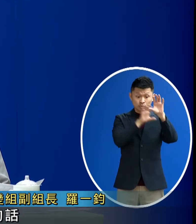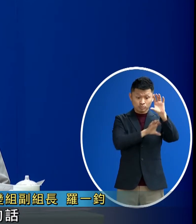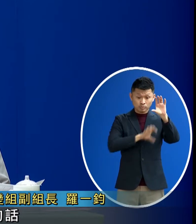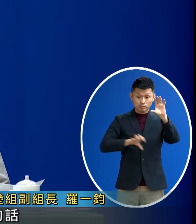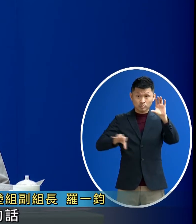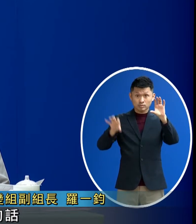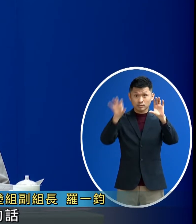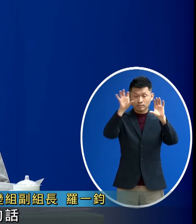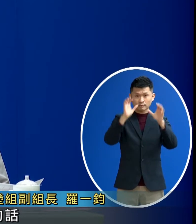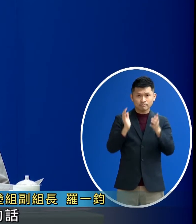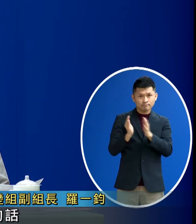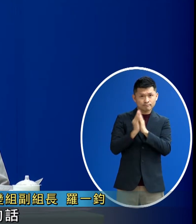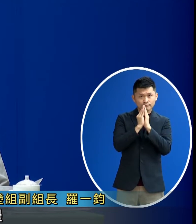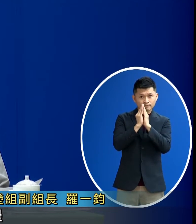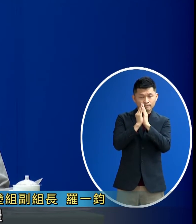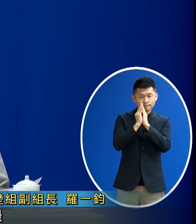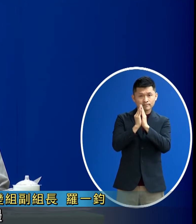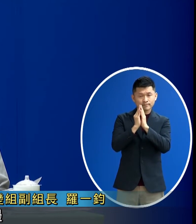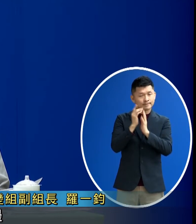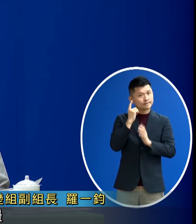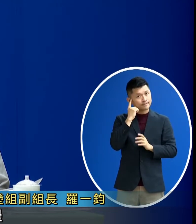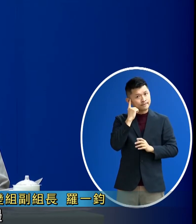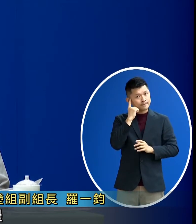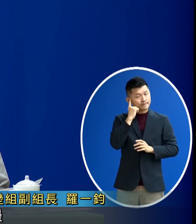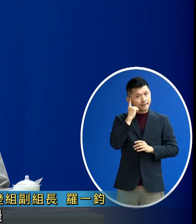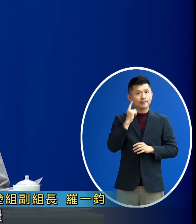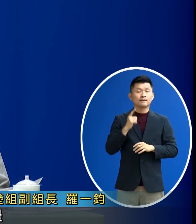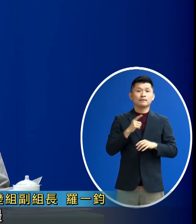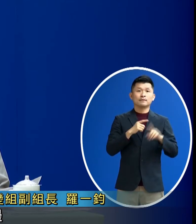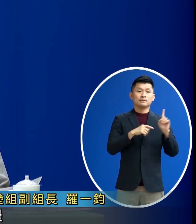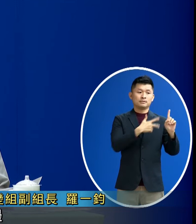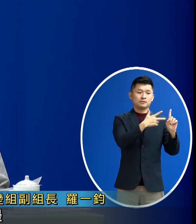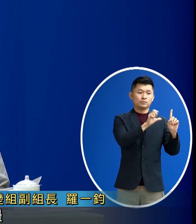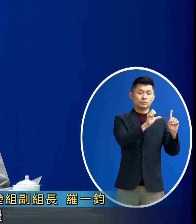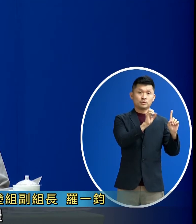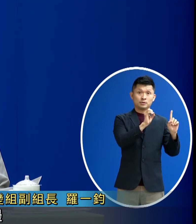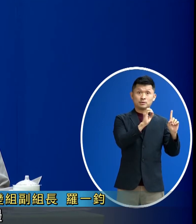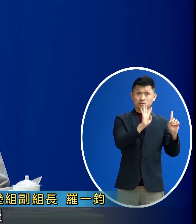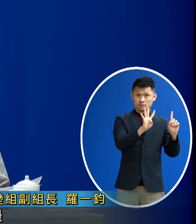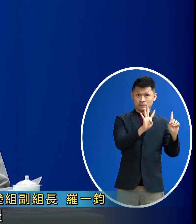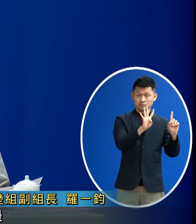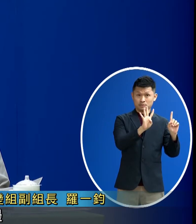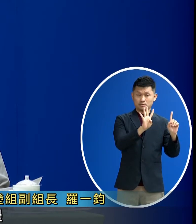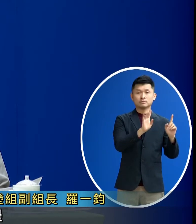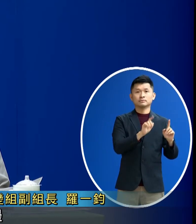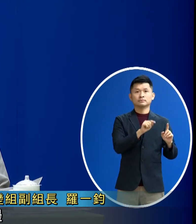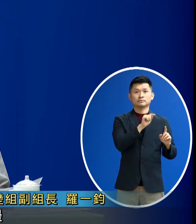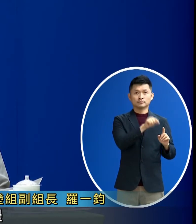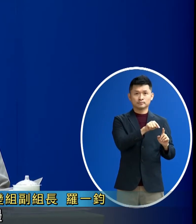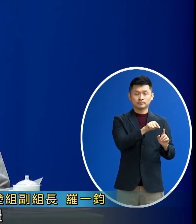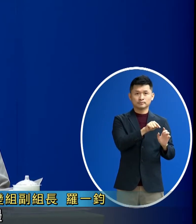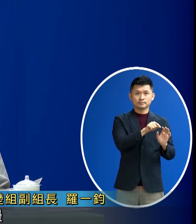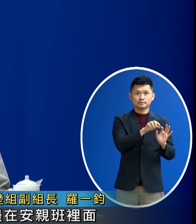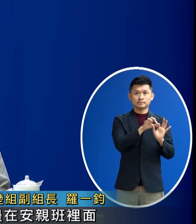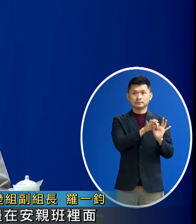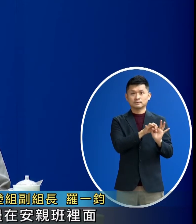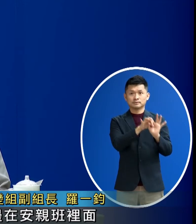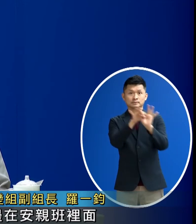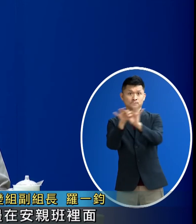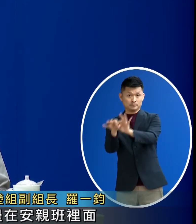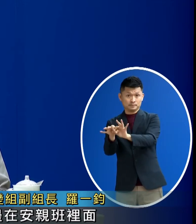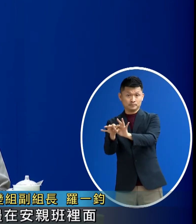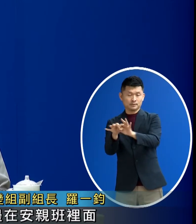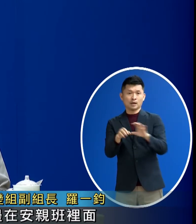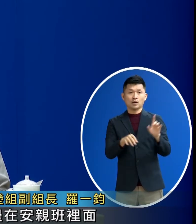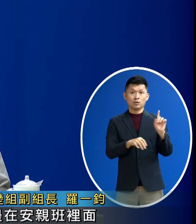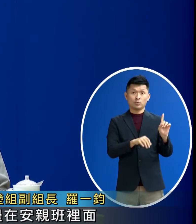前还是猜测，就是说是由504这边，因为相关的个案比较能够连到他来，所以是